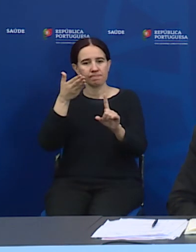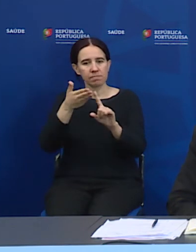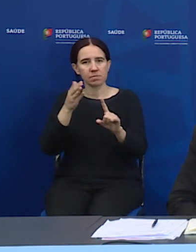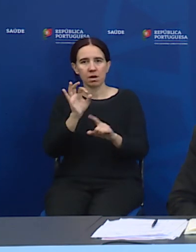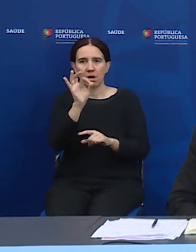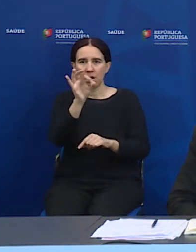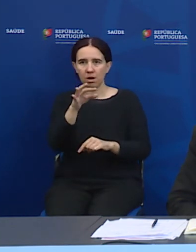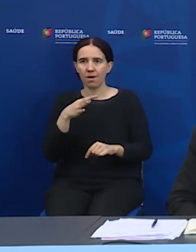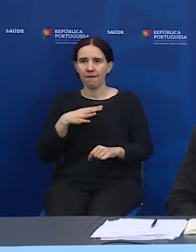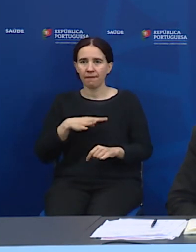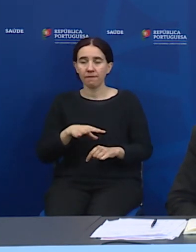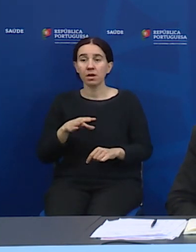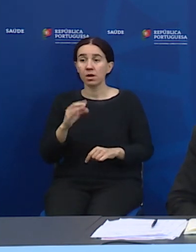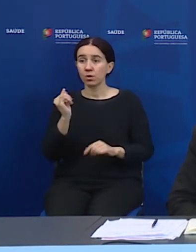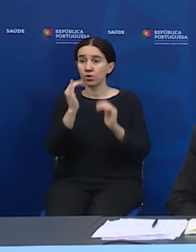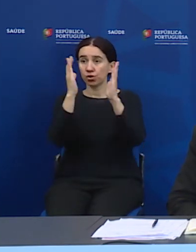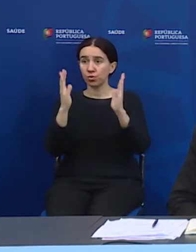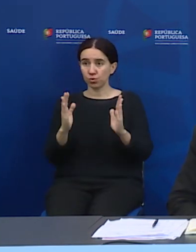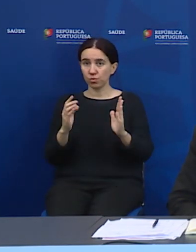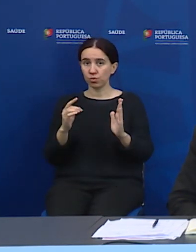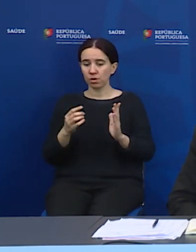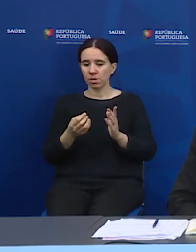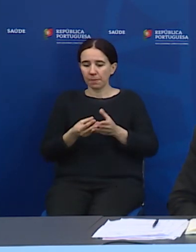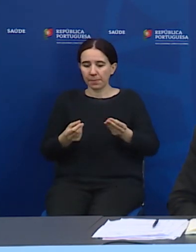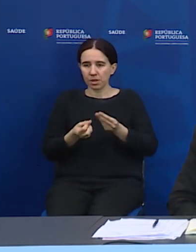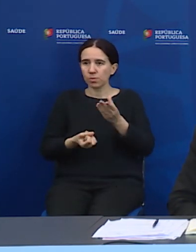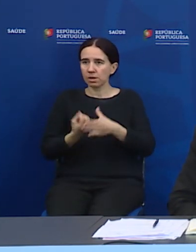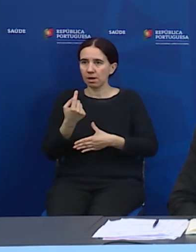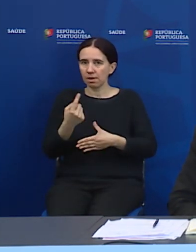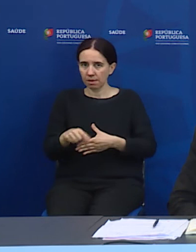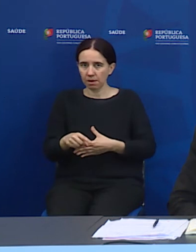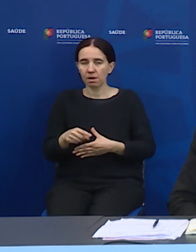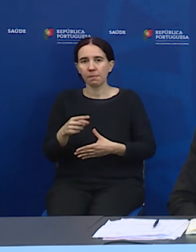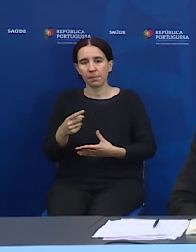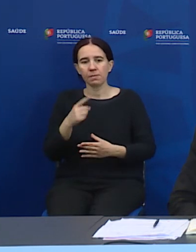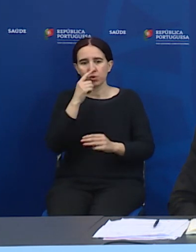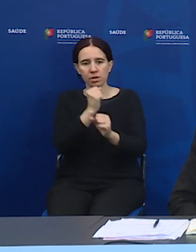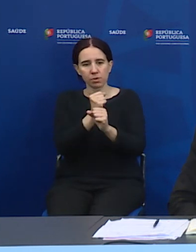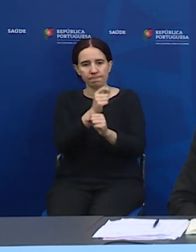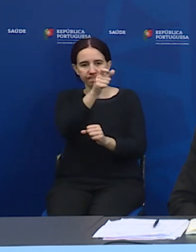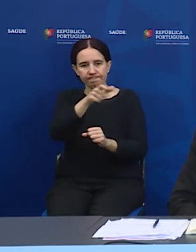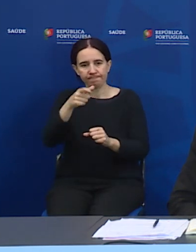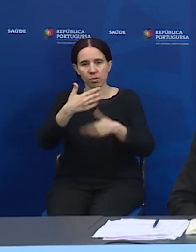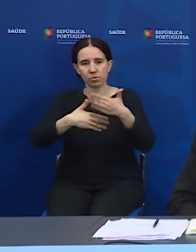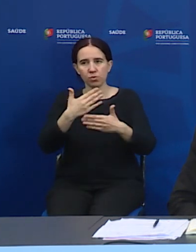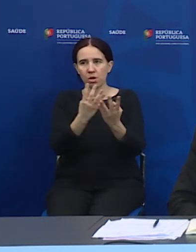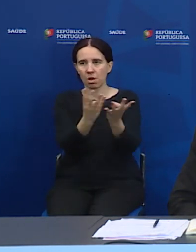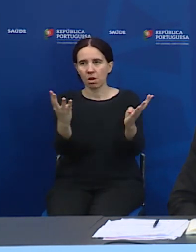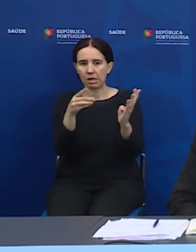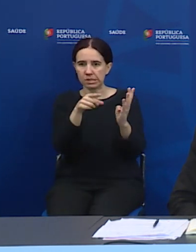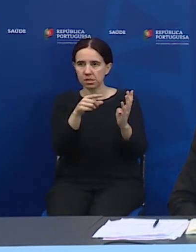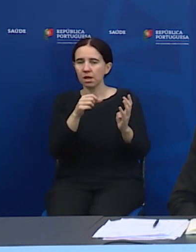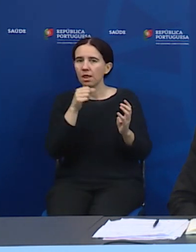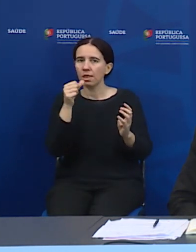nota que eu queria deixar o instituto tem criar os mecanismos para que os seus trabalhadores operacionais estejam